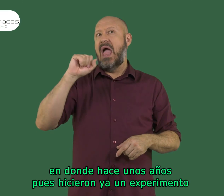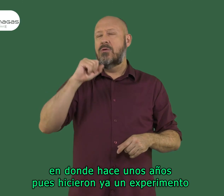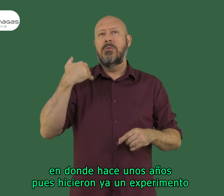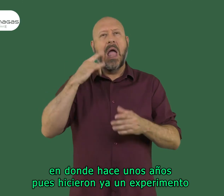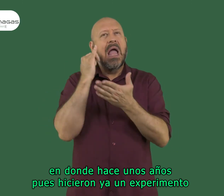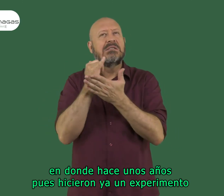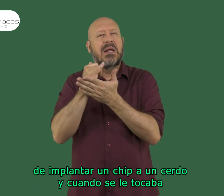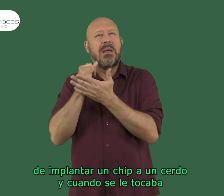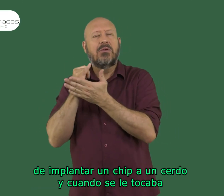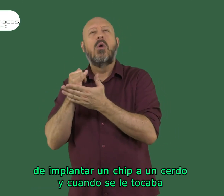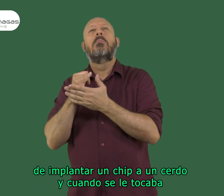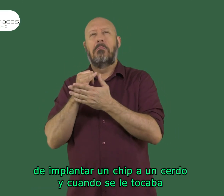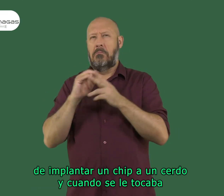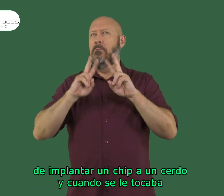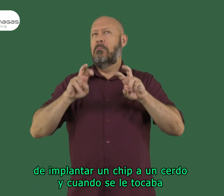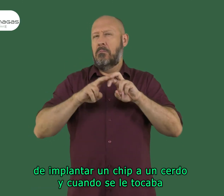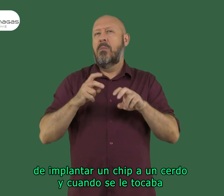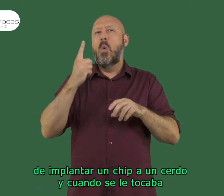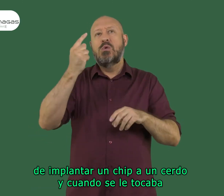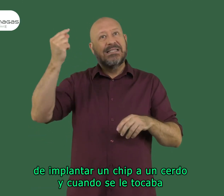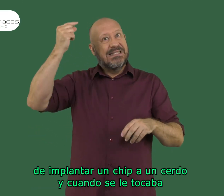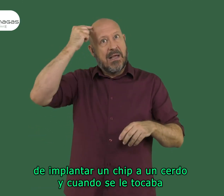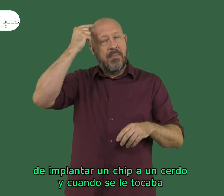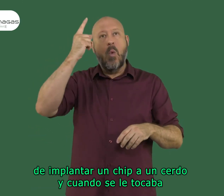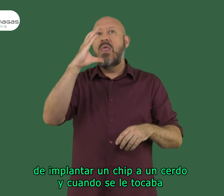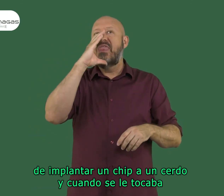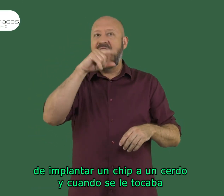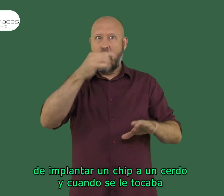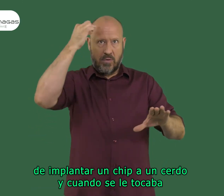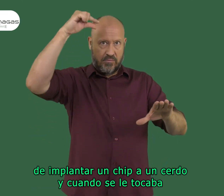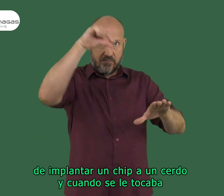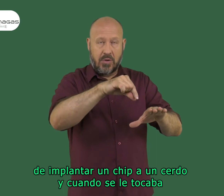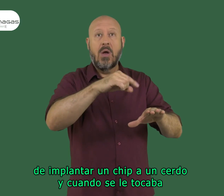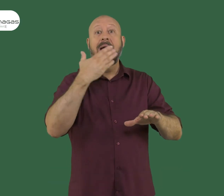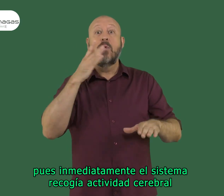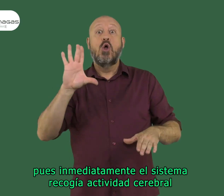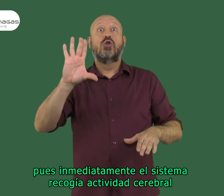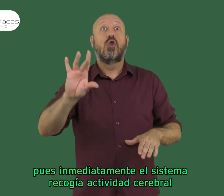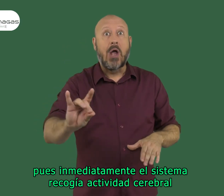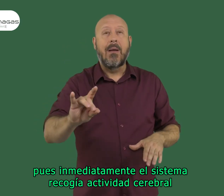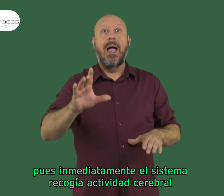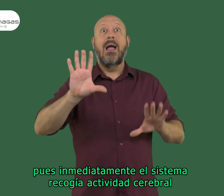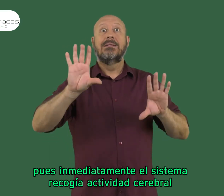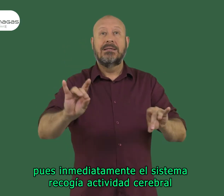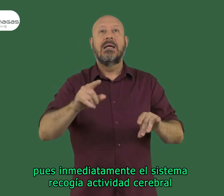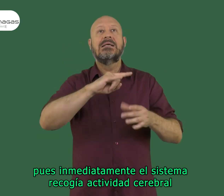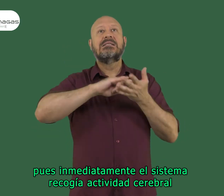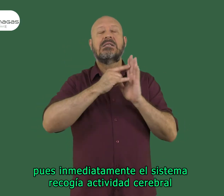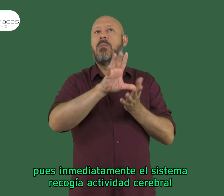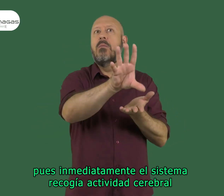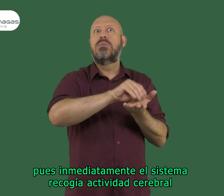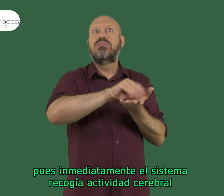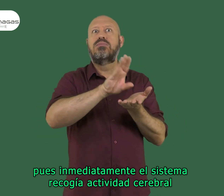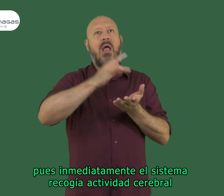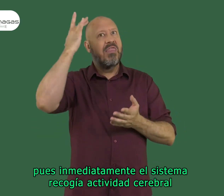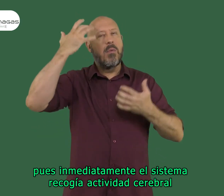ya un experimento de implantar un chip a un cerdo y cuando se le tocaba, pues inmediatamente el sistema